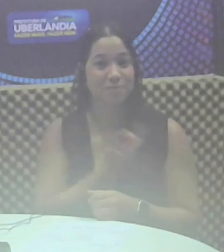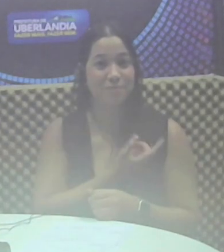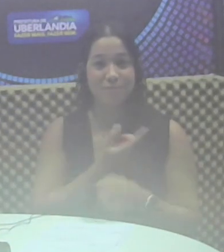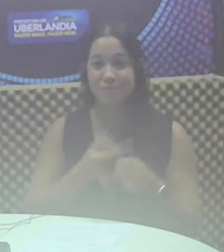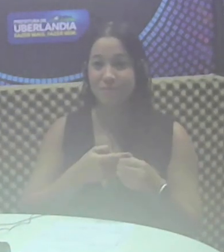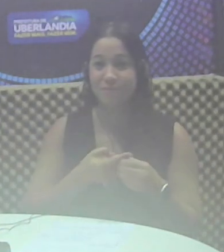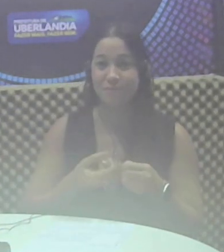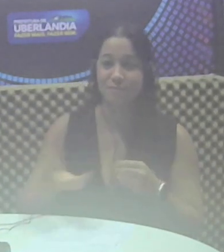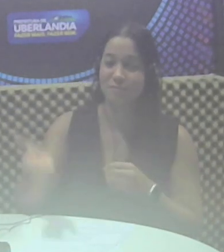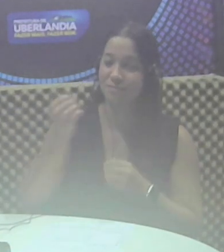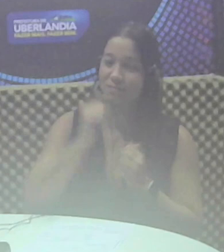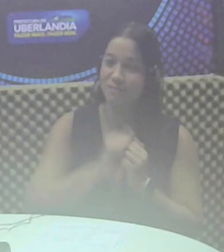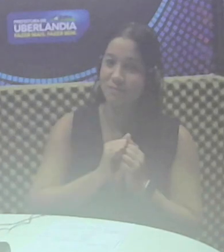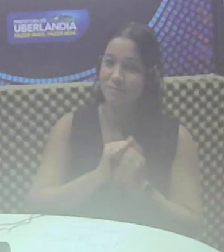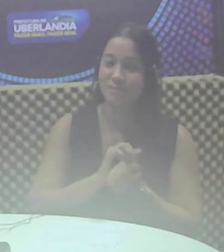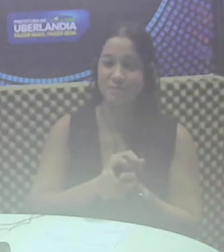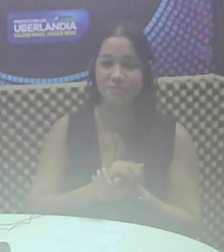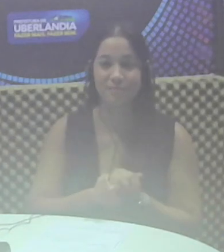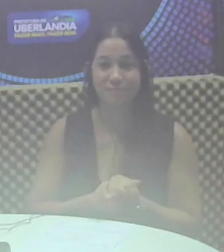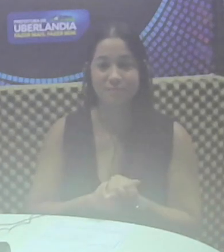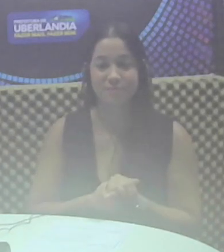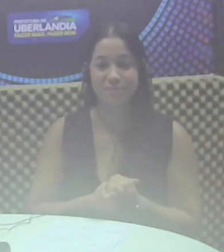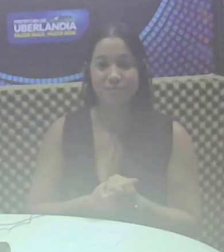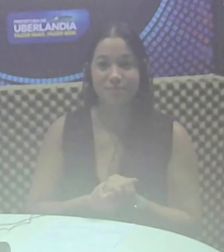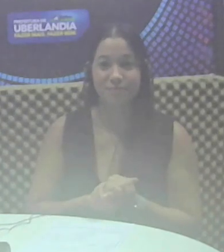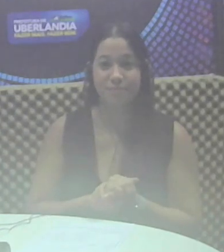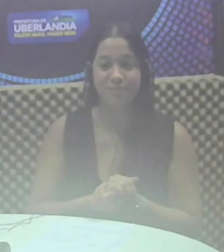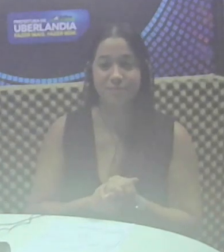Nossa Cidade. Vem com a gente!